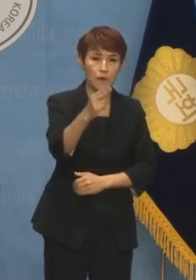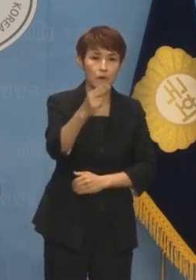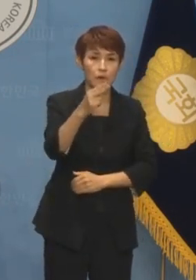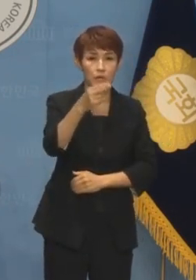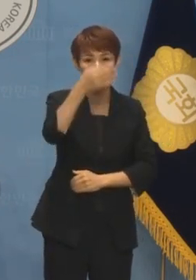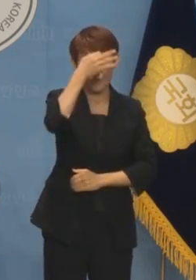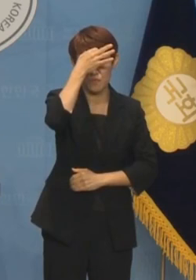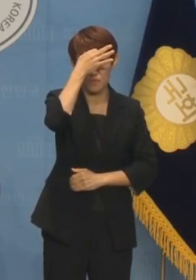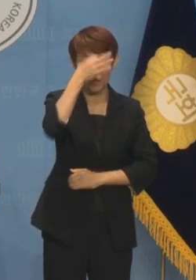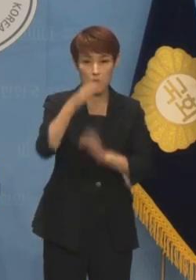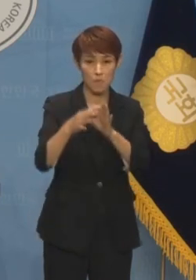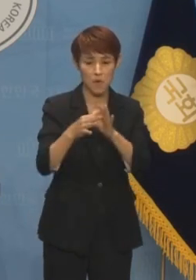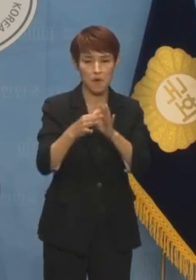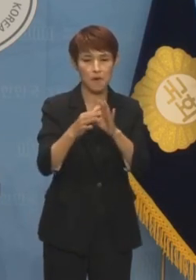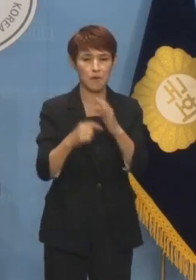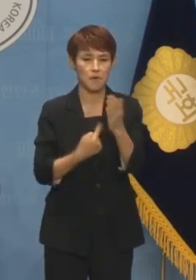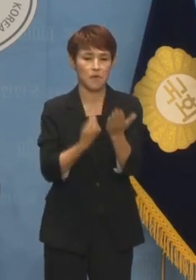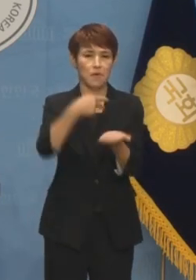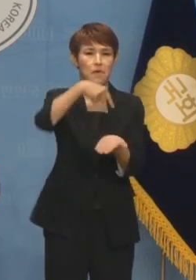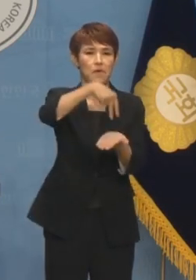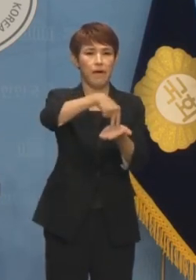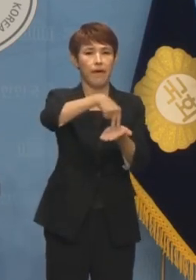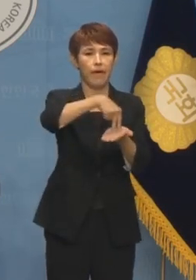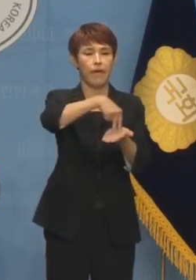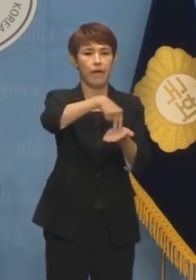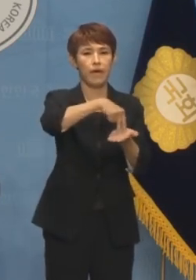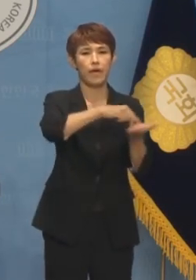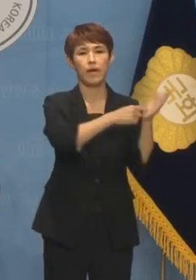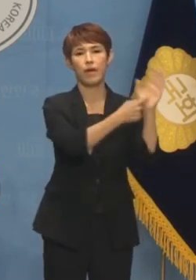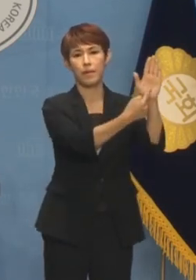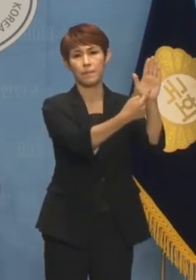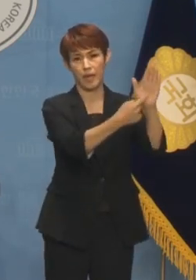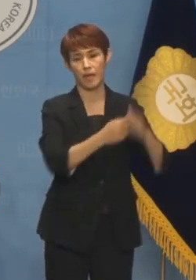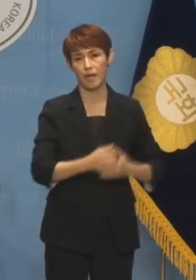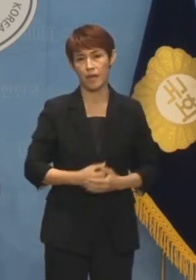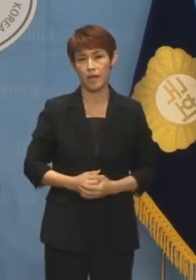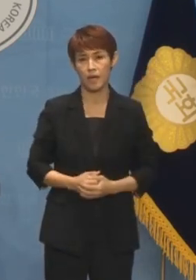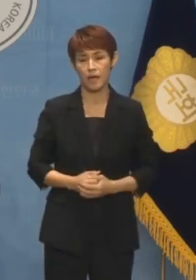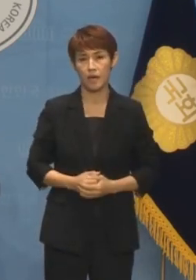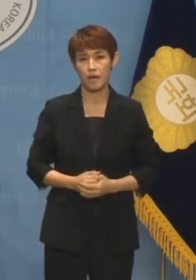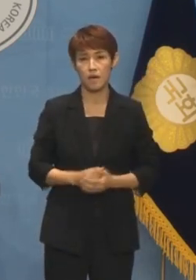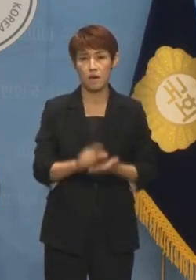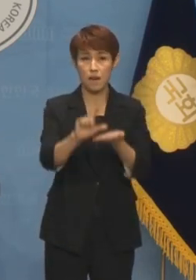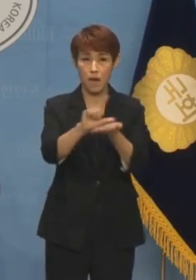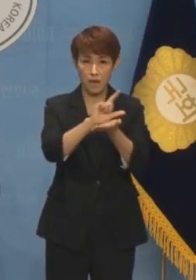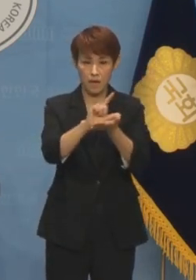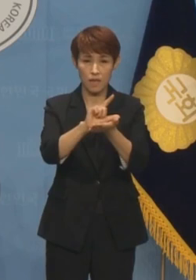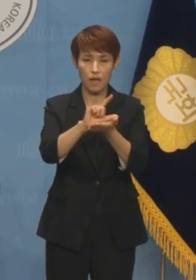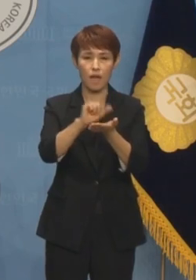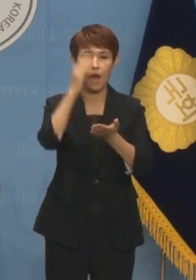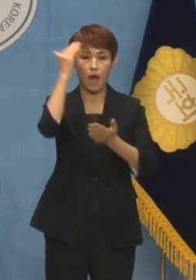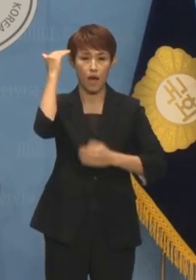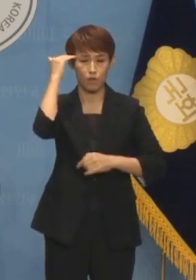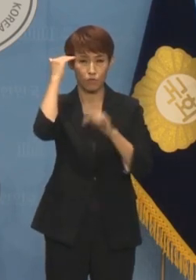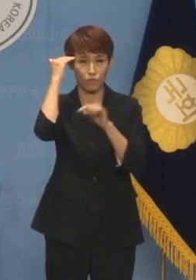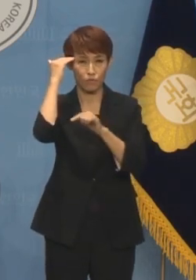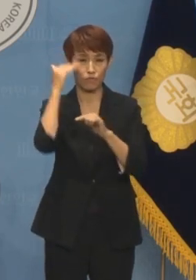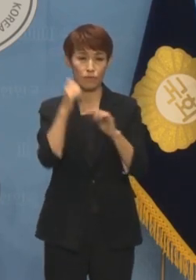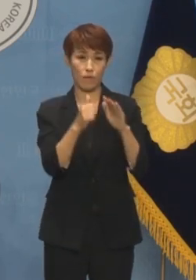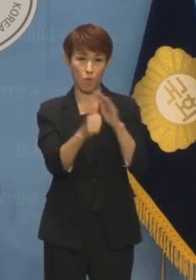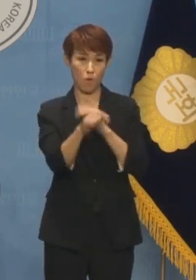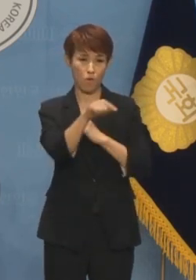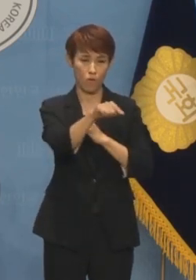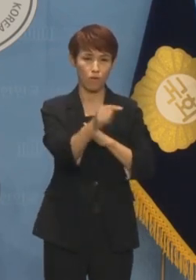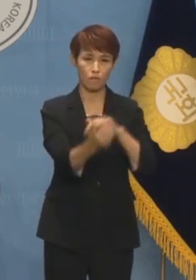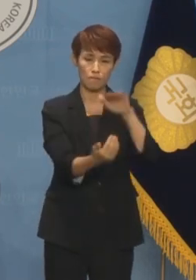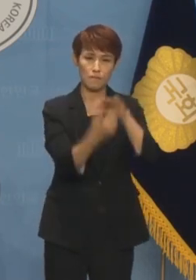협력 관계에서 독립을 추진할 것이라고 말했습니다. 라인의 아버지라고 불리는 신중호 라인 야후